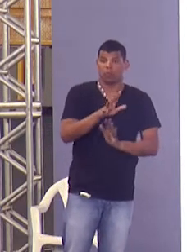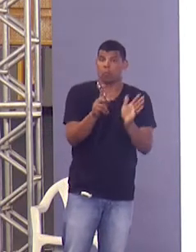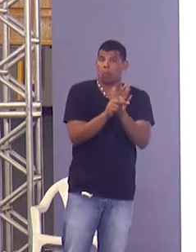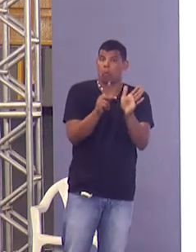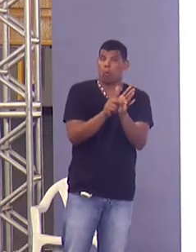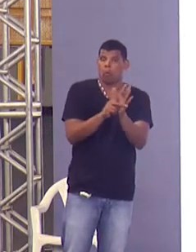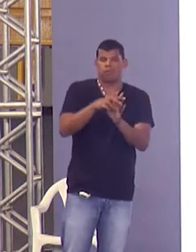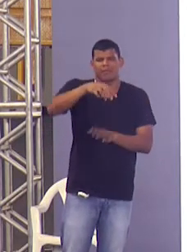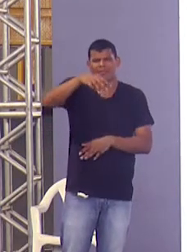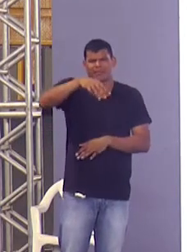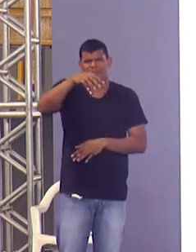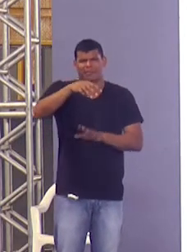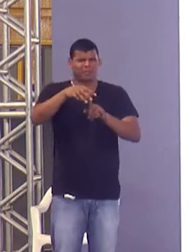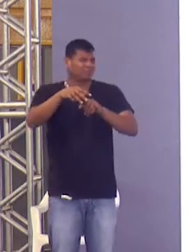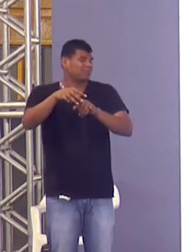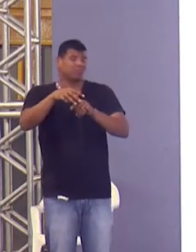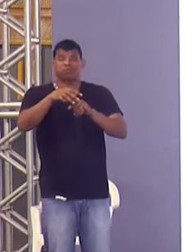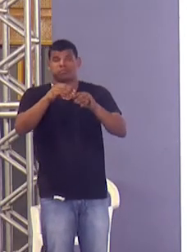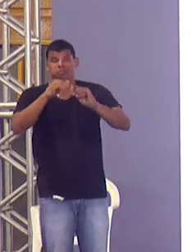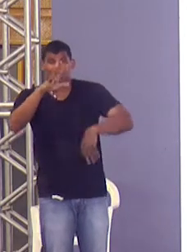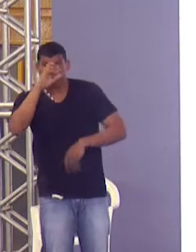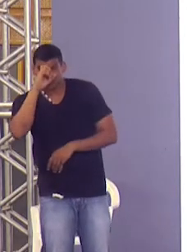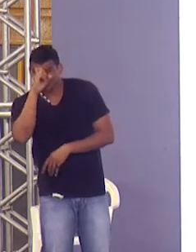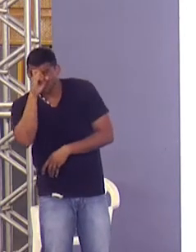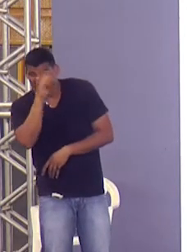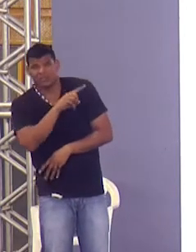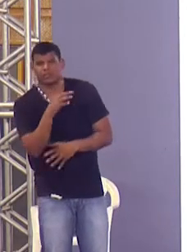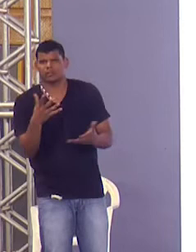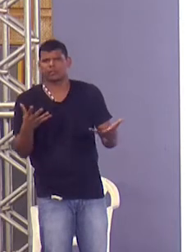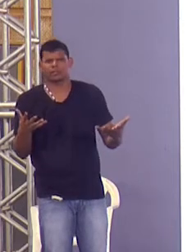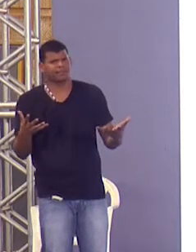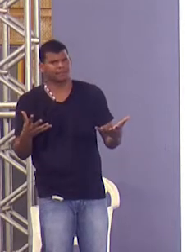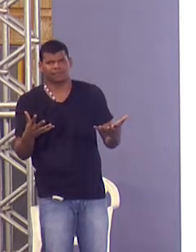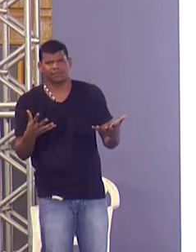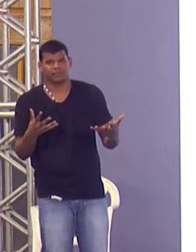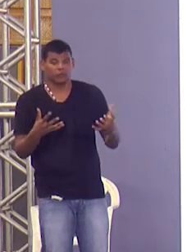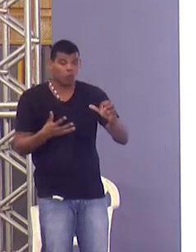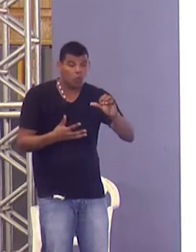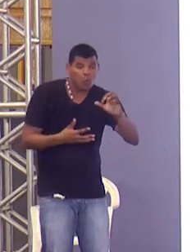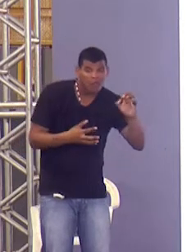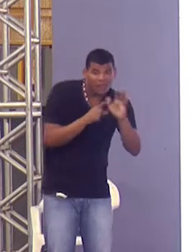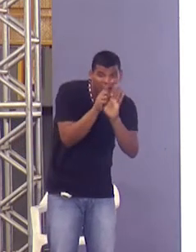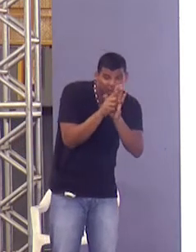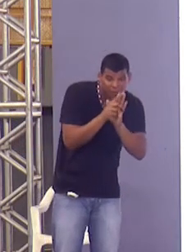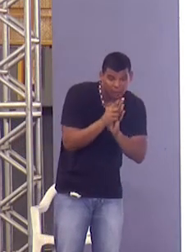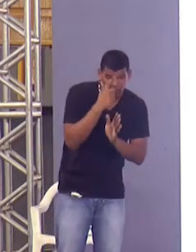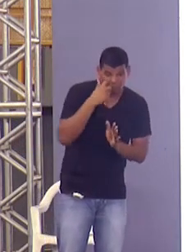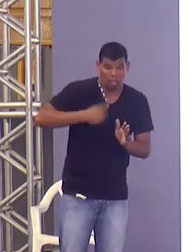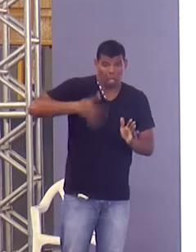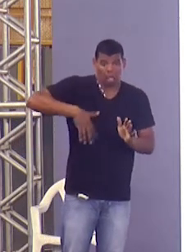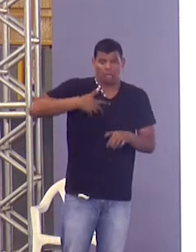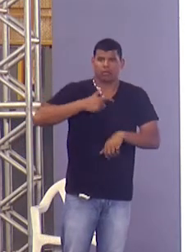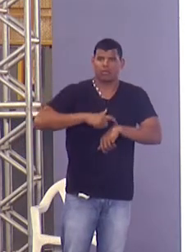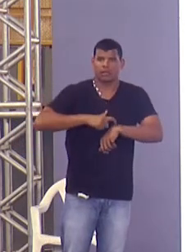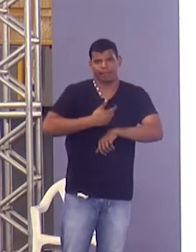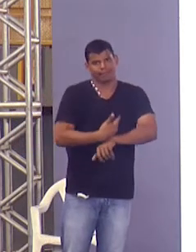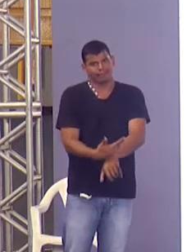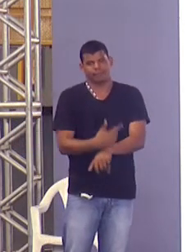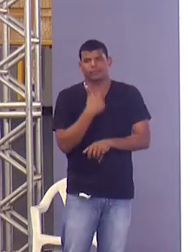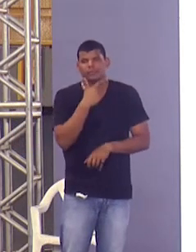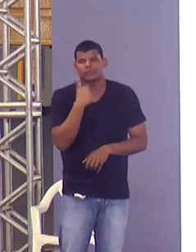matemática, mais 45 de natureza, e os caras vão botar uma prova toda difícil para fazer? Não vai dar